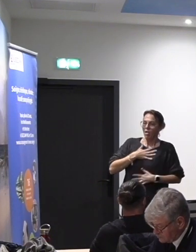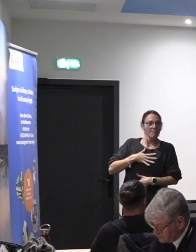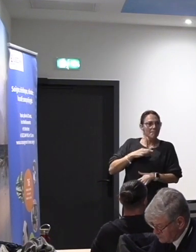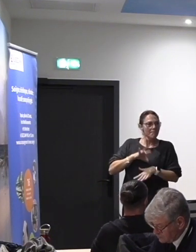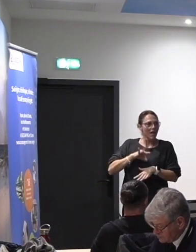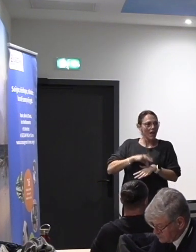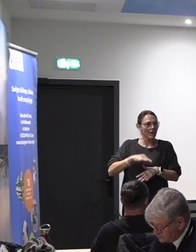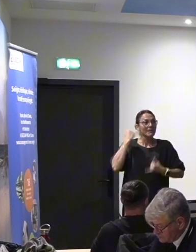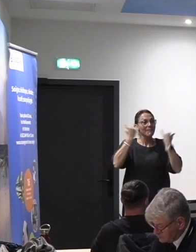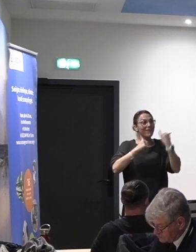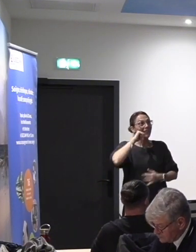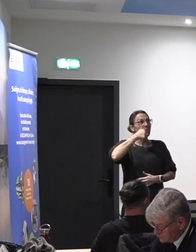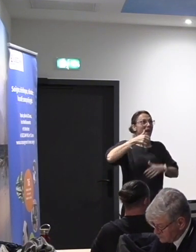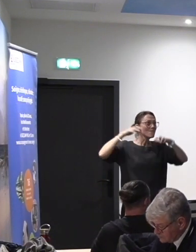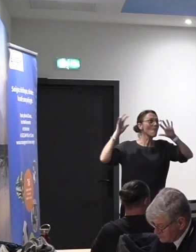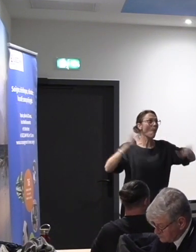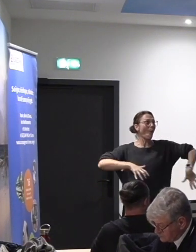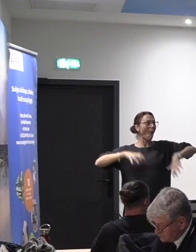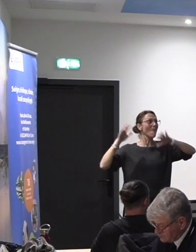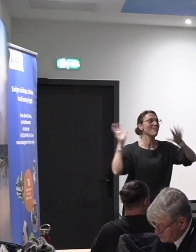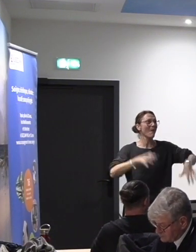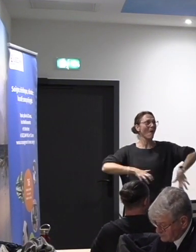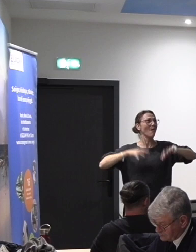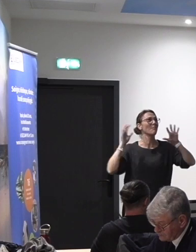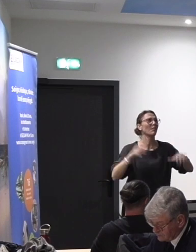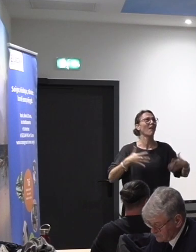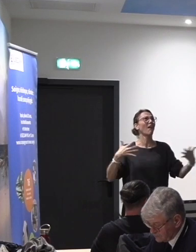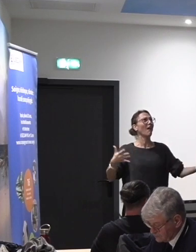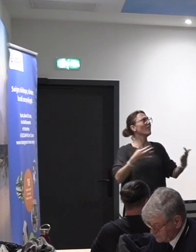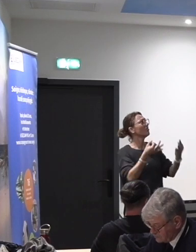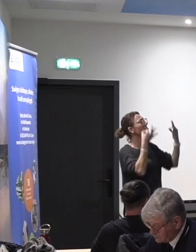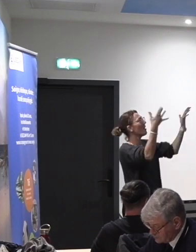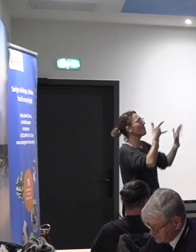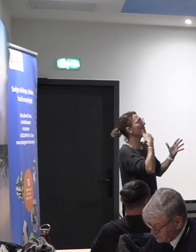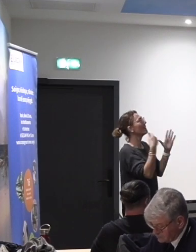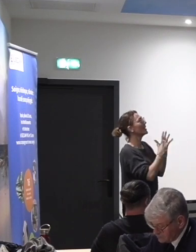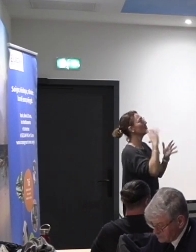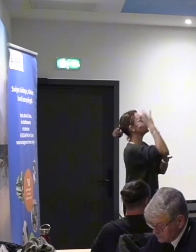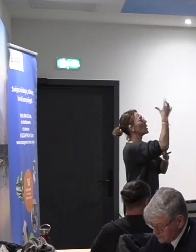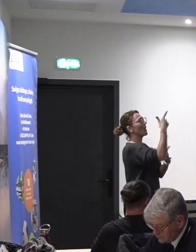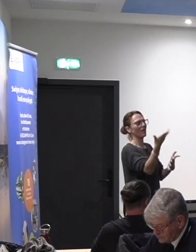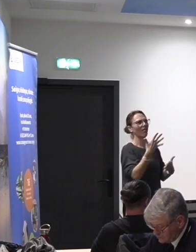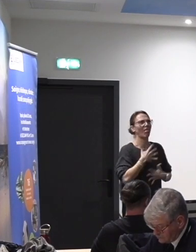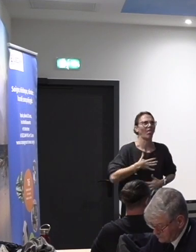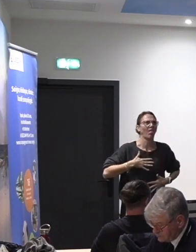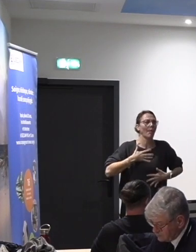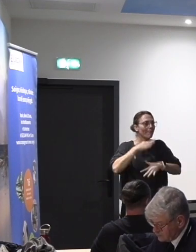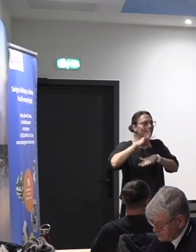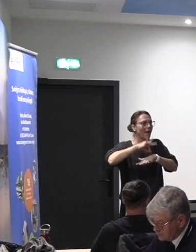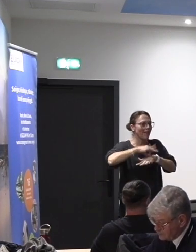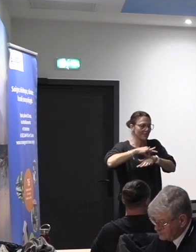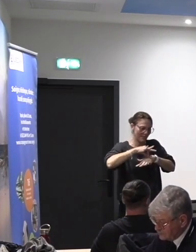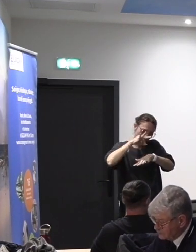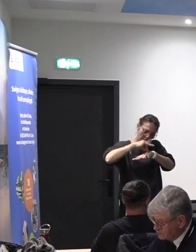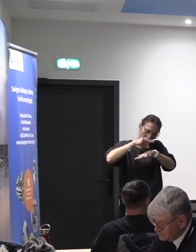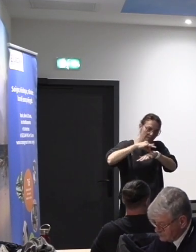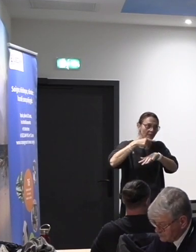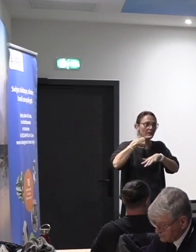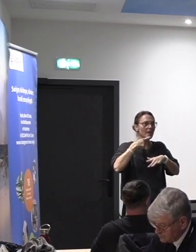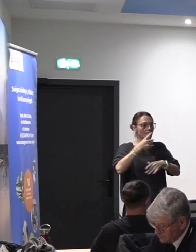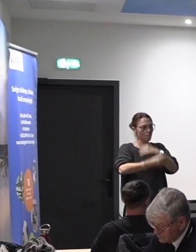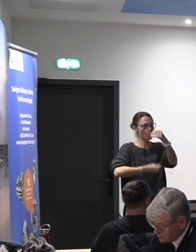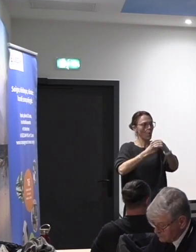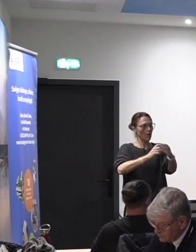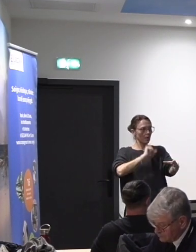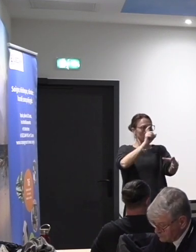vous pensez que demain il va pleuvoir des trombes et que vous adorez le beau temps, vous dites rien que d'y penser, ça me rend malade. On voit bien que le mot malade veut dire j'habite pas bien le